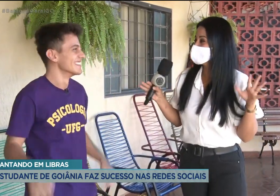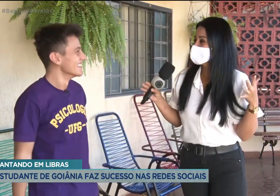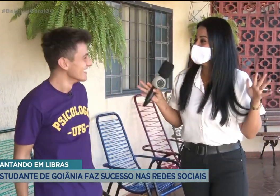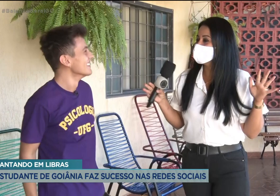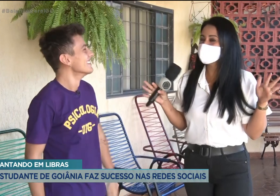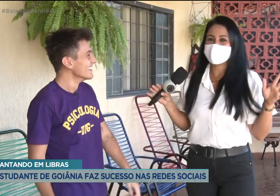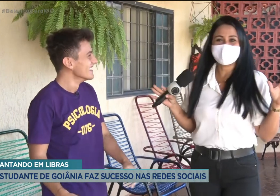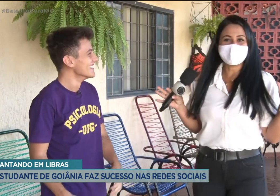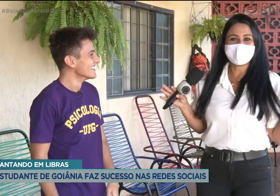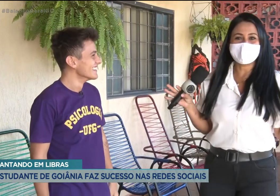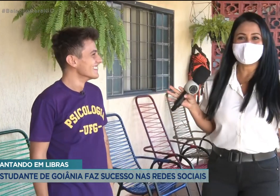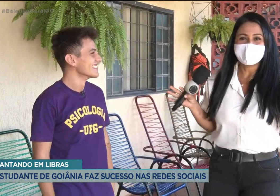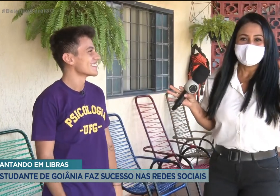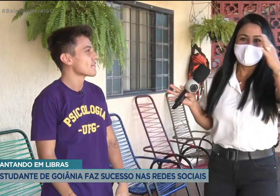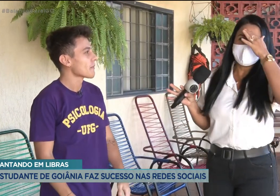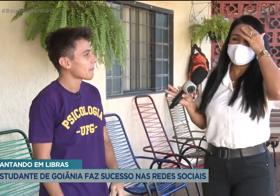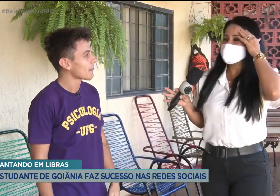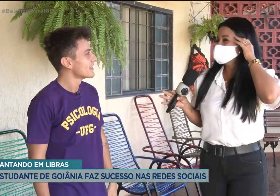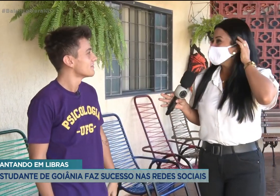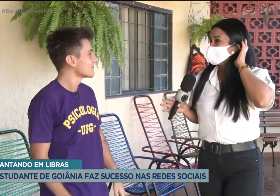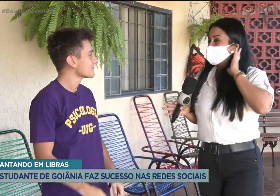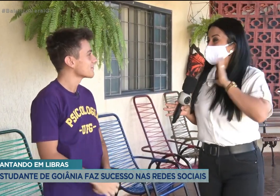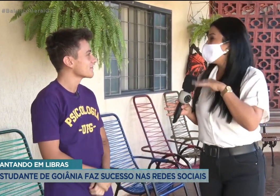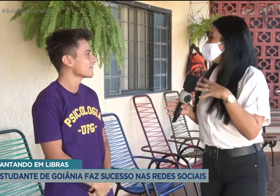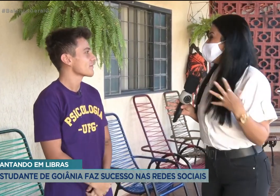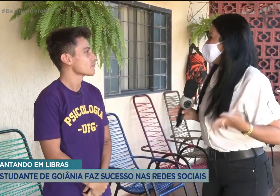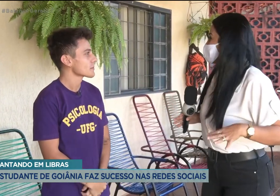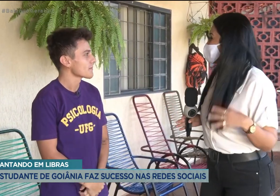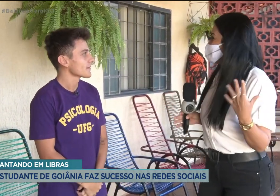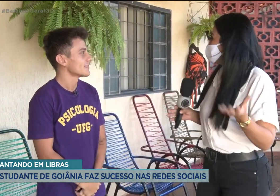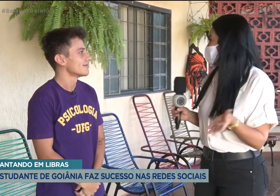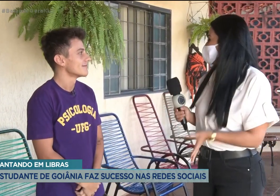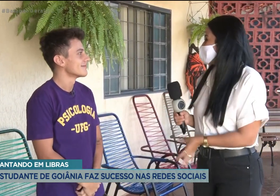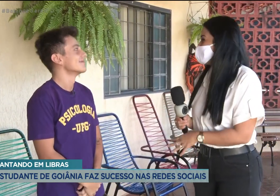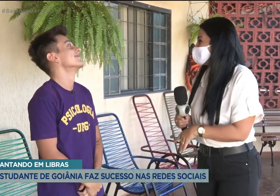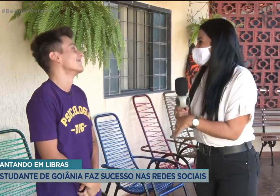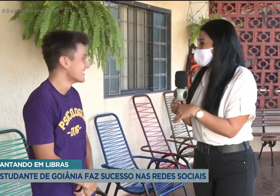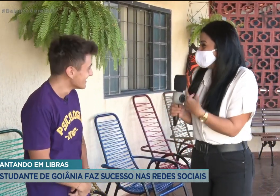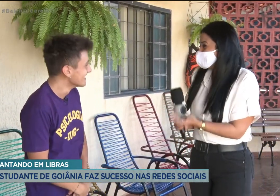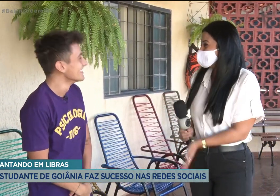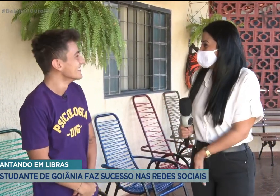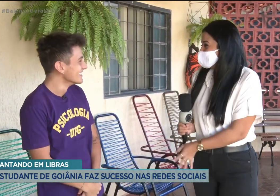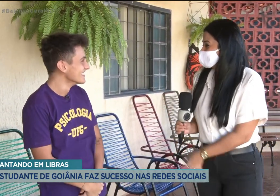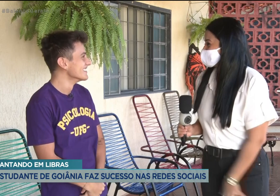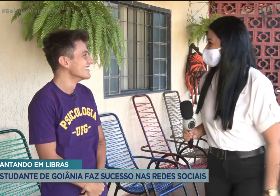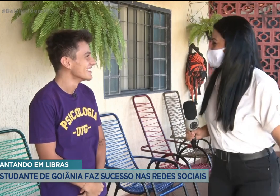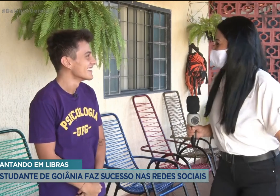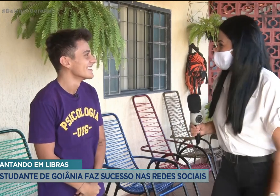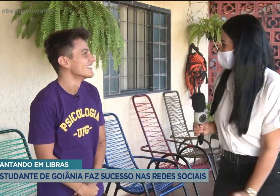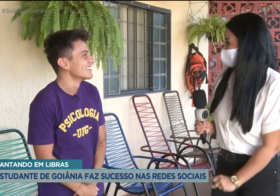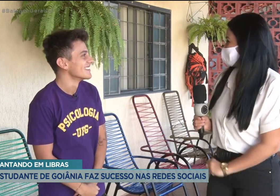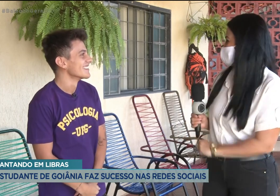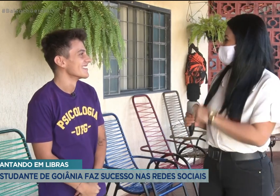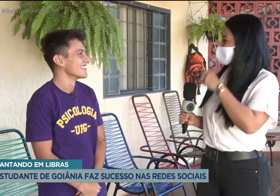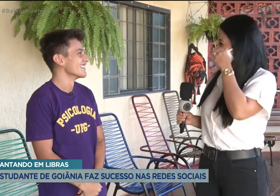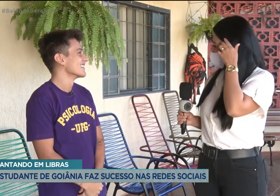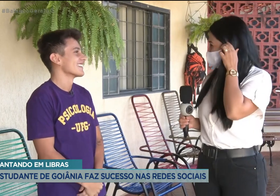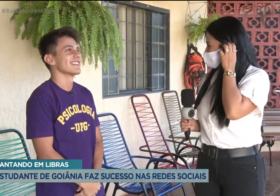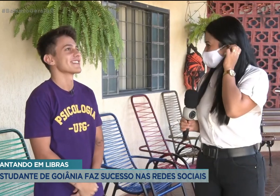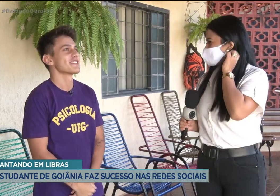Que maravilha E aí? A família? Todo mundo agora? Todo mundo orgulhoso de você? Como é que tá acontecendo esse momento? Nossa,